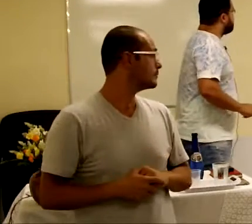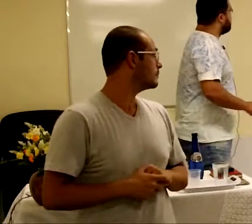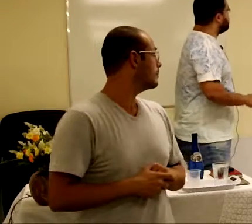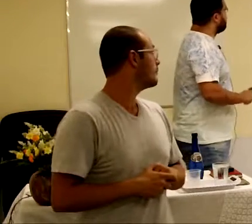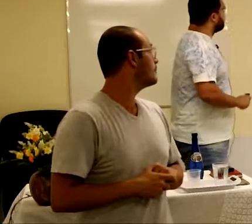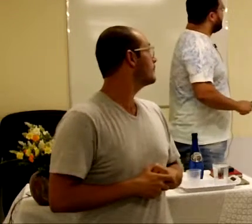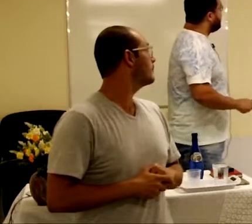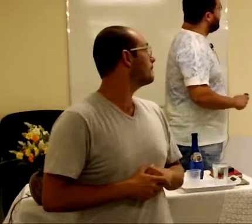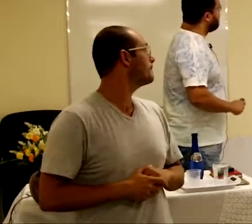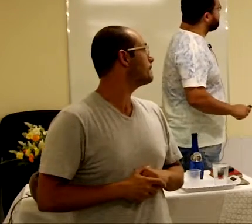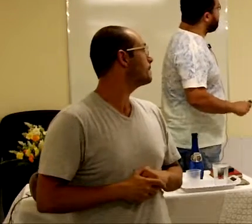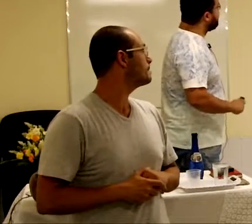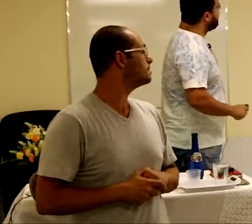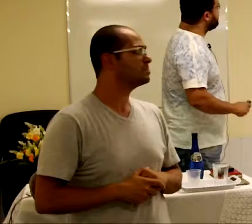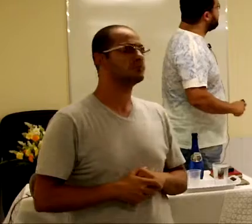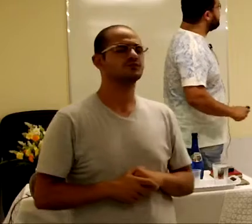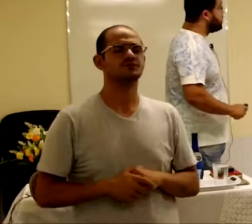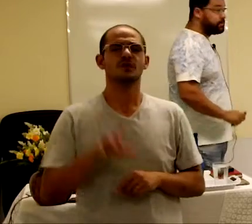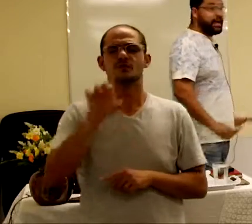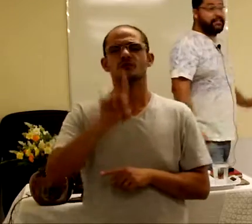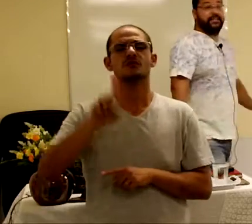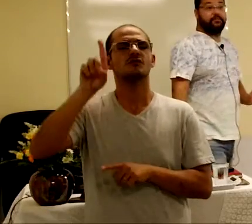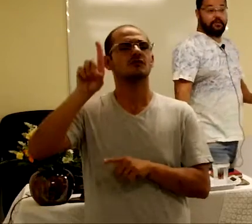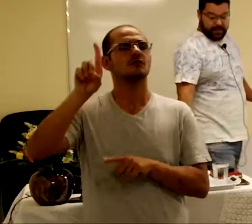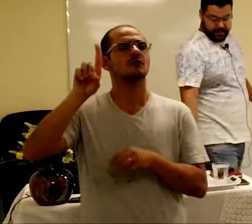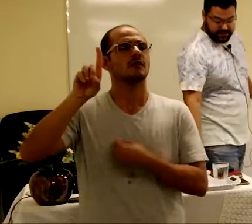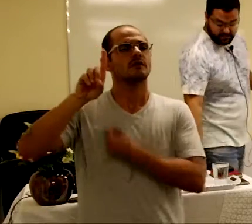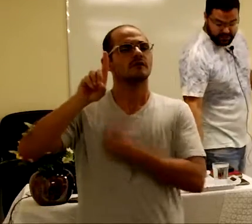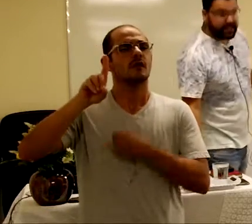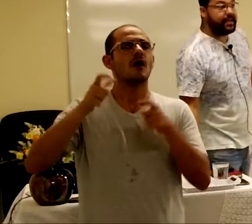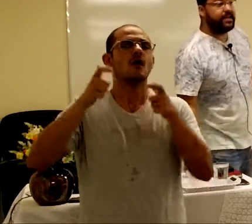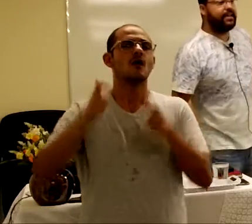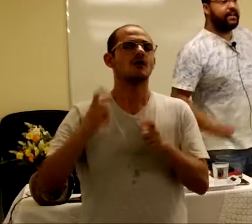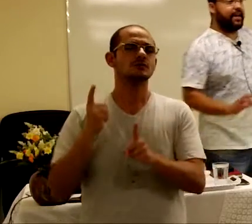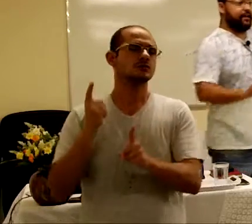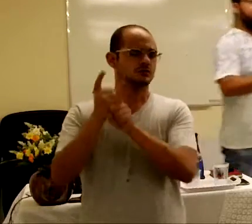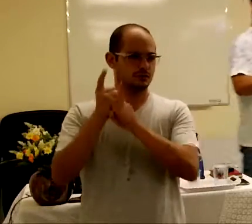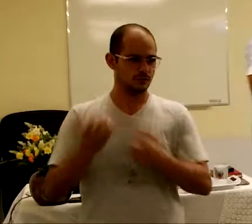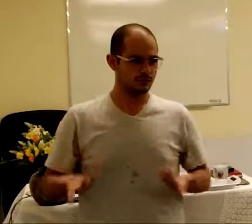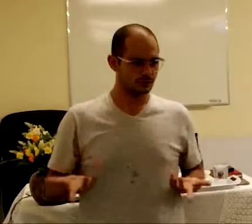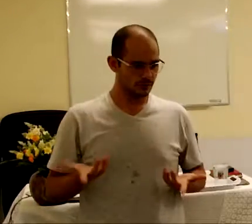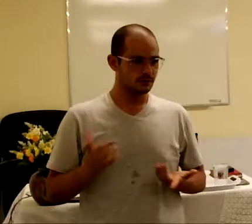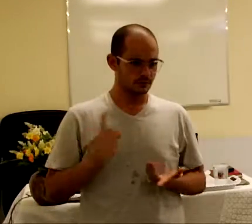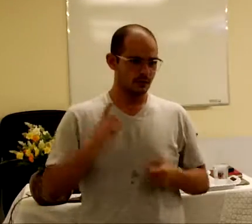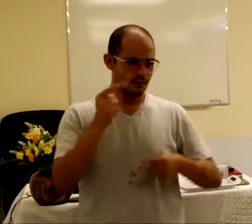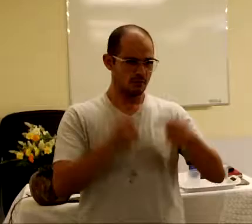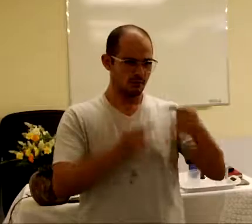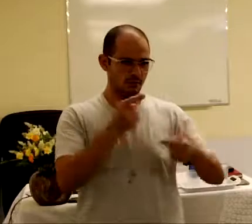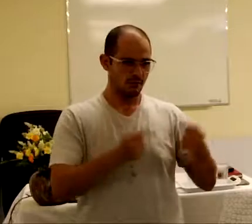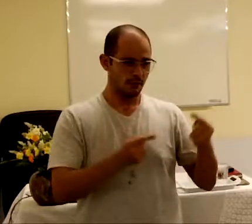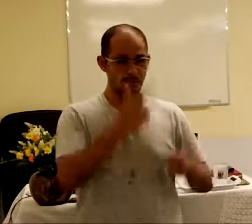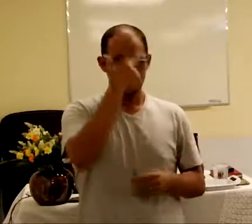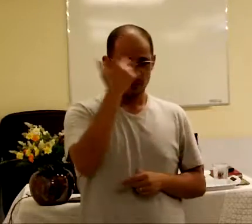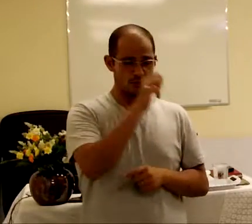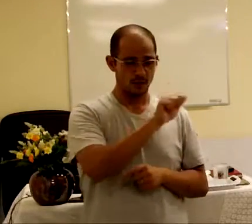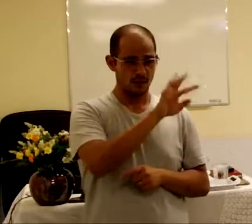Onde nós podemos encontrar a prova da existência de Deus? Porque há essa questão também, né? Há essa pendenga aí. Até uma briguinha, né? Os ateus adoram